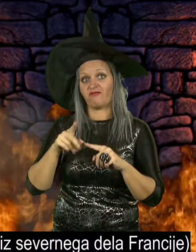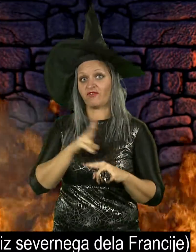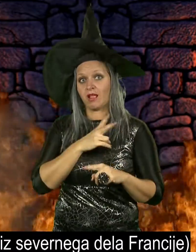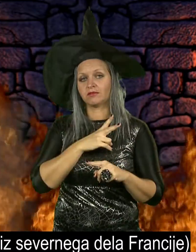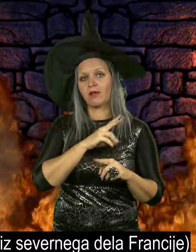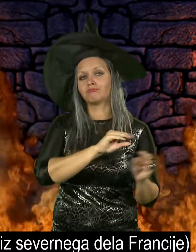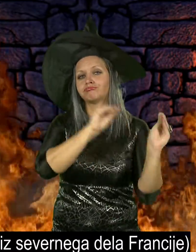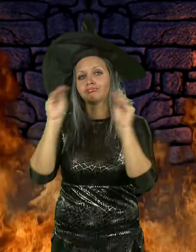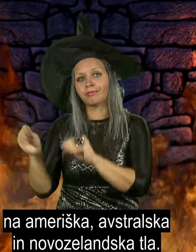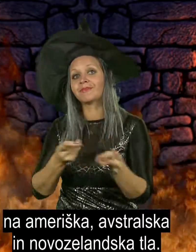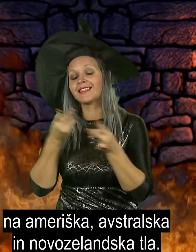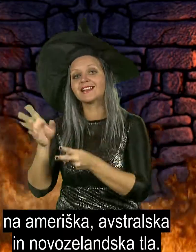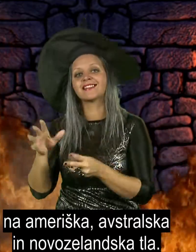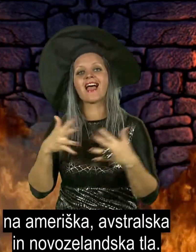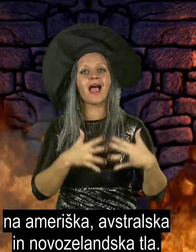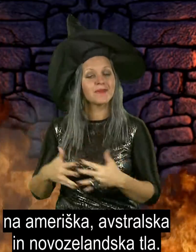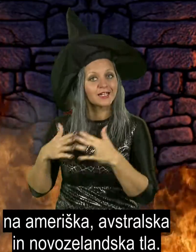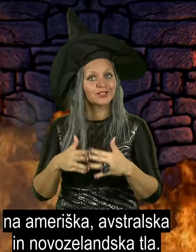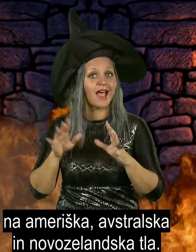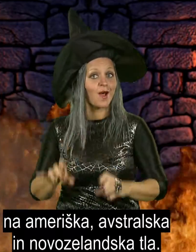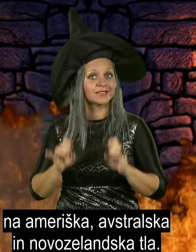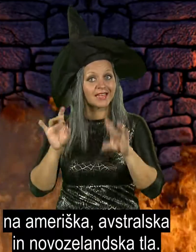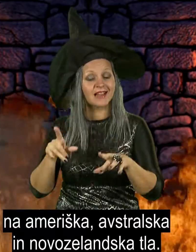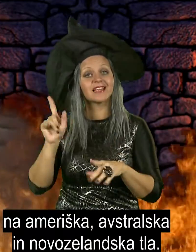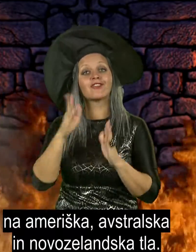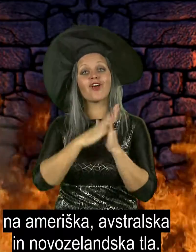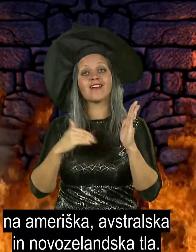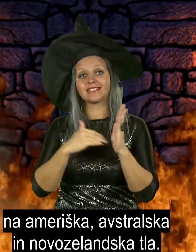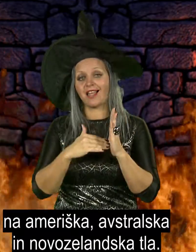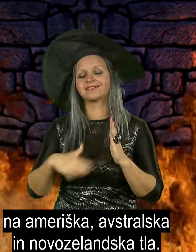Britanije, Irske in iz severnega dela Francije.